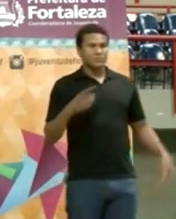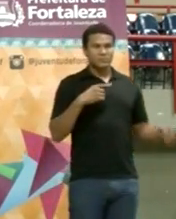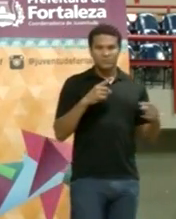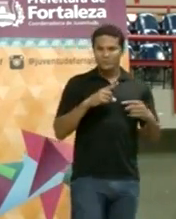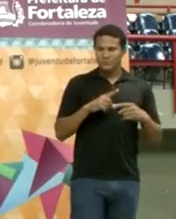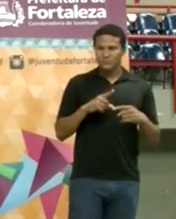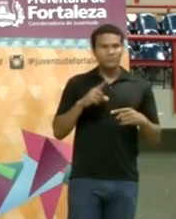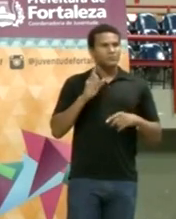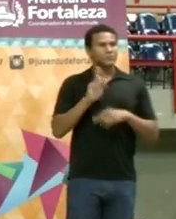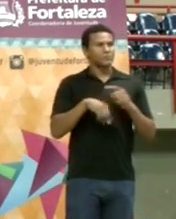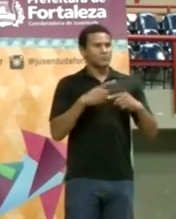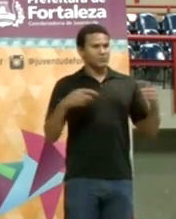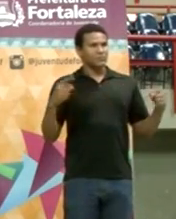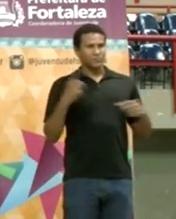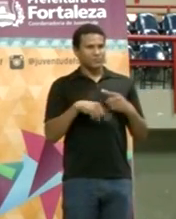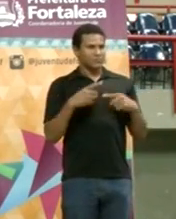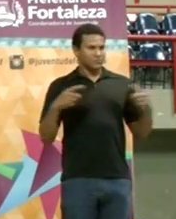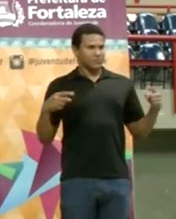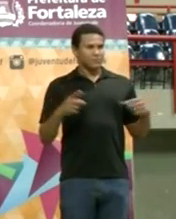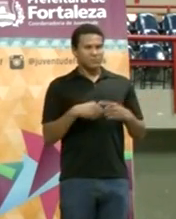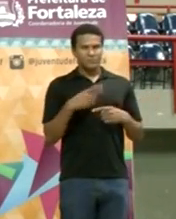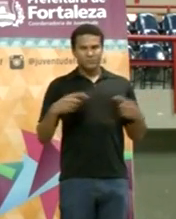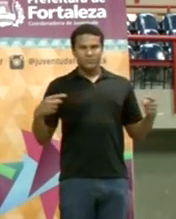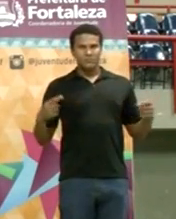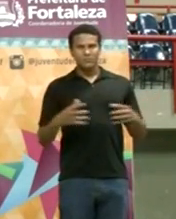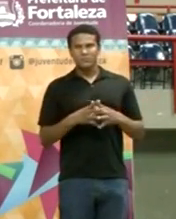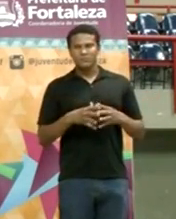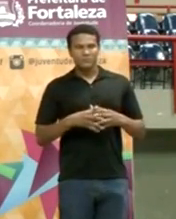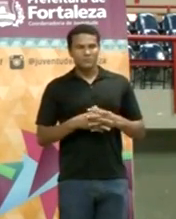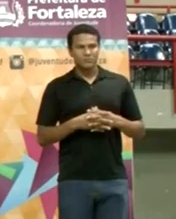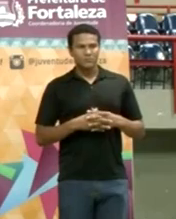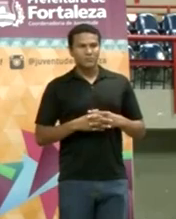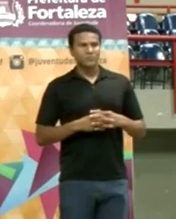algumas questões de classe para a gente resolver, tá bom?